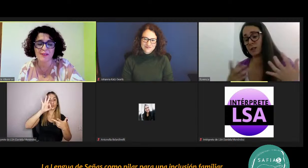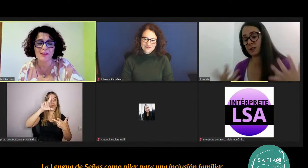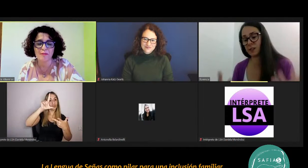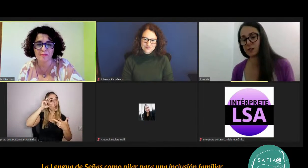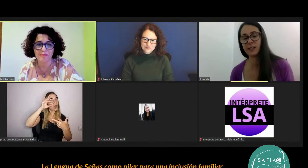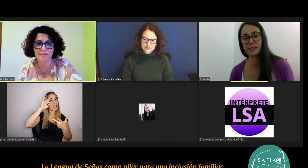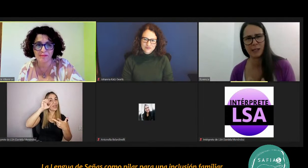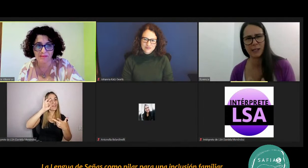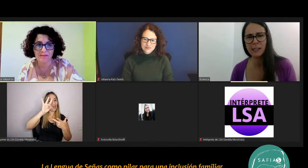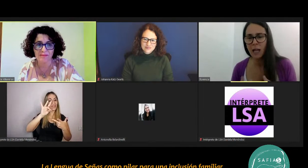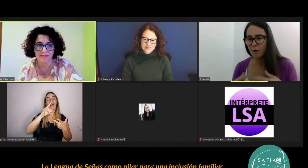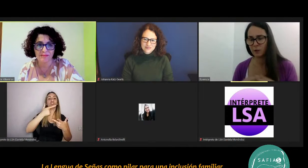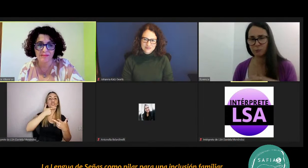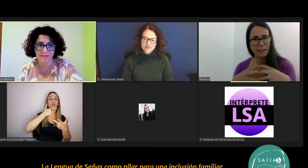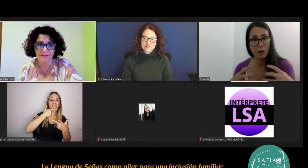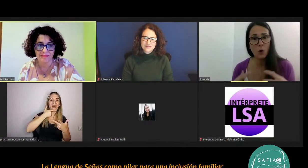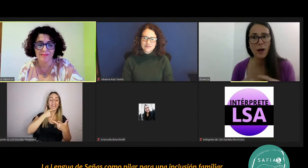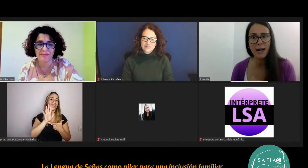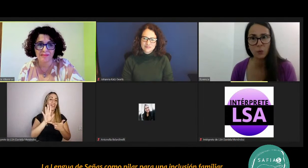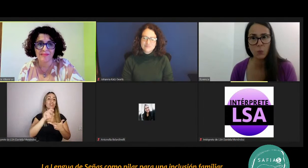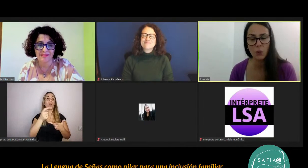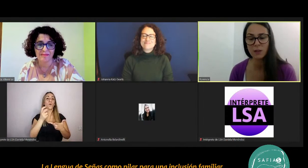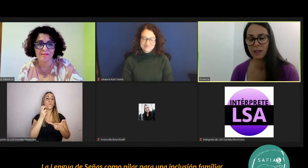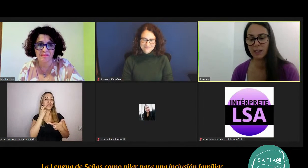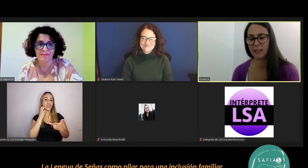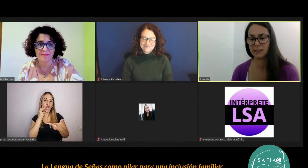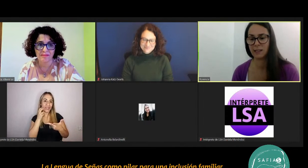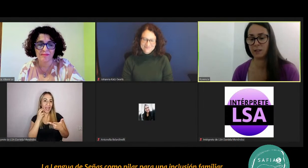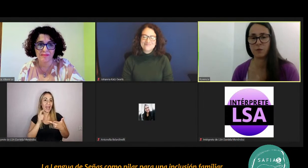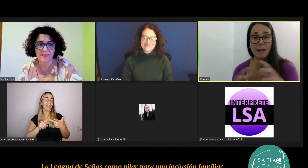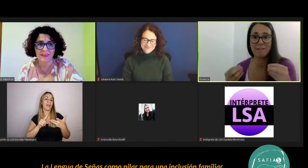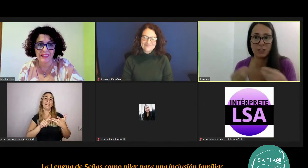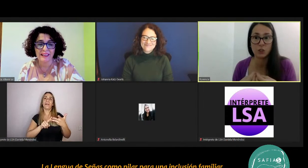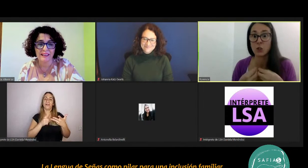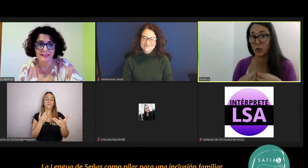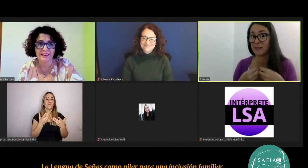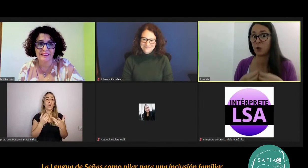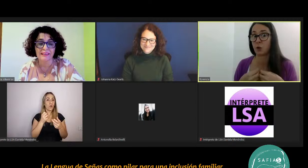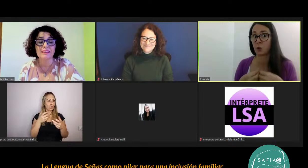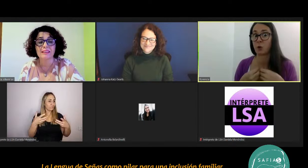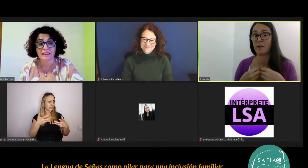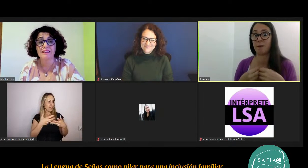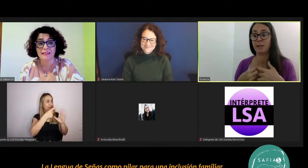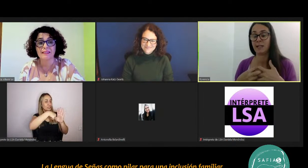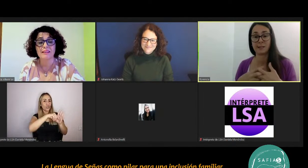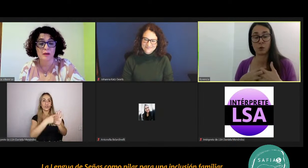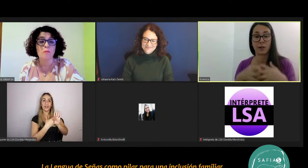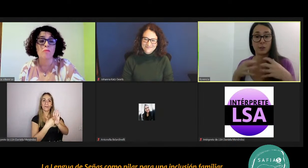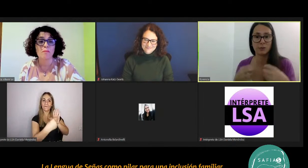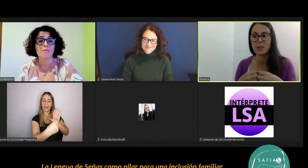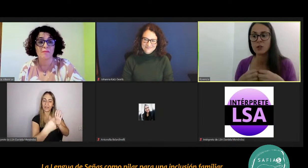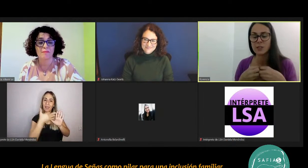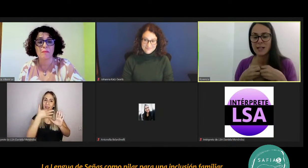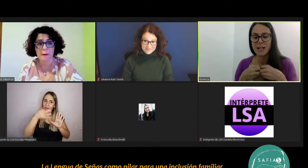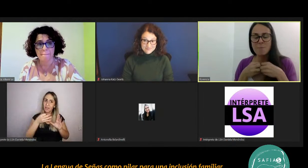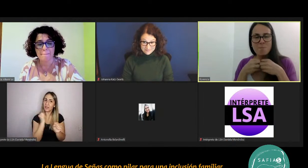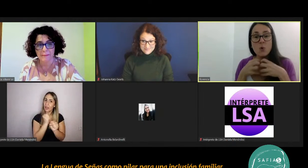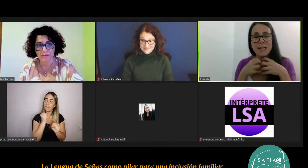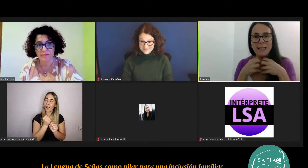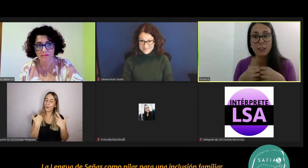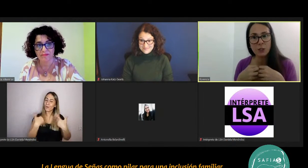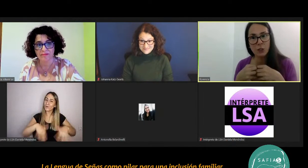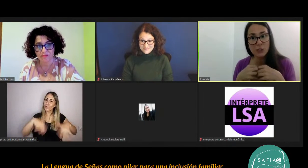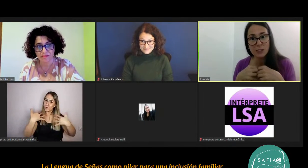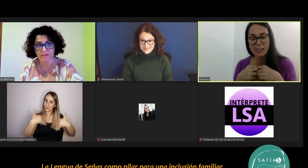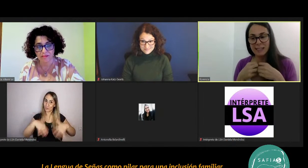Tomaso, de la Asociación de San Martín. Fue un trabajo arduo y fue maravilloso lo que se logró con las familias, con resultados